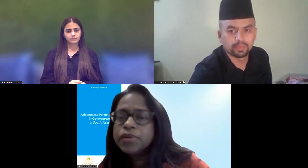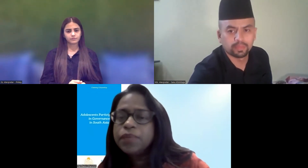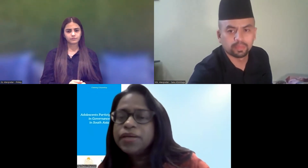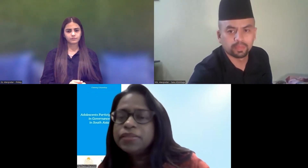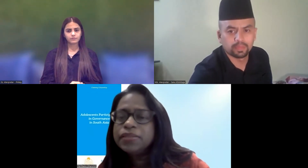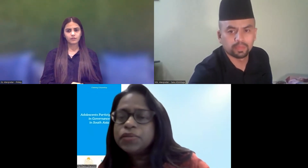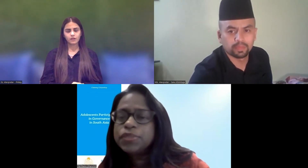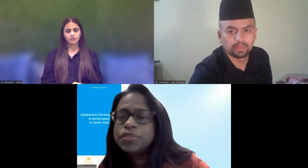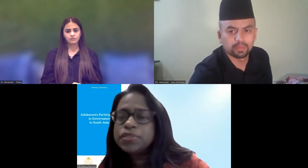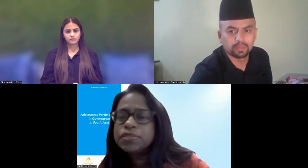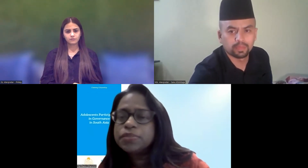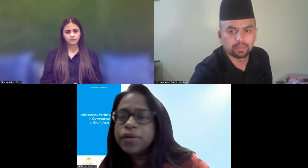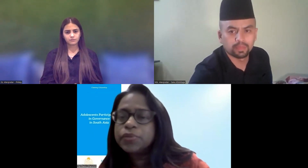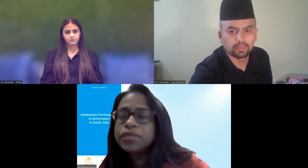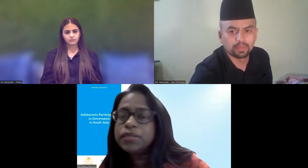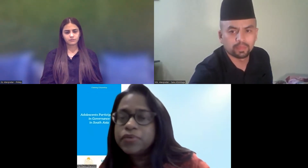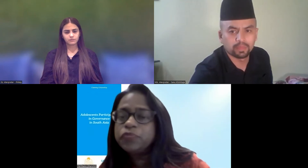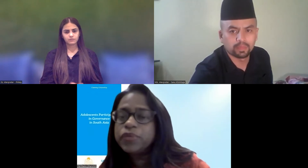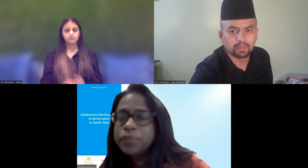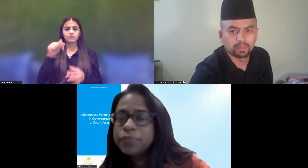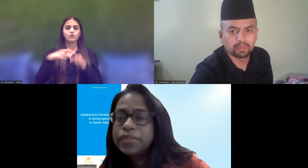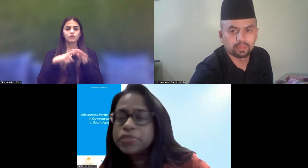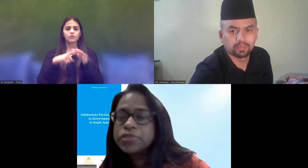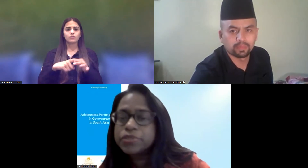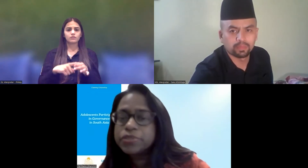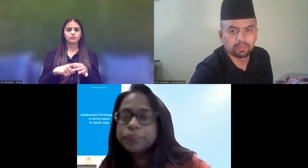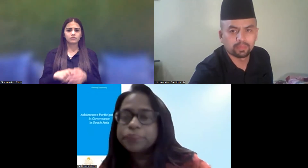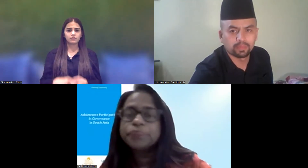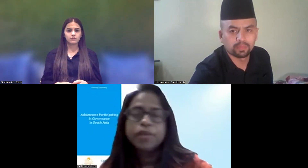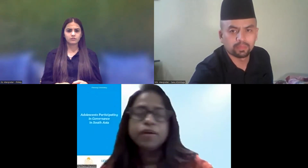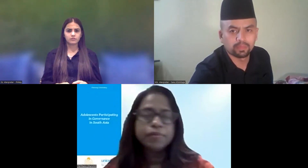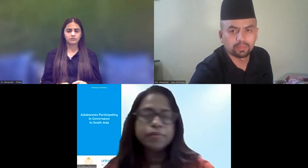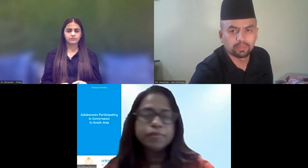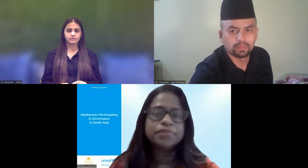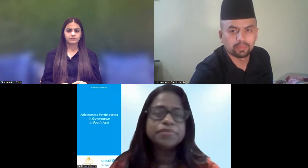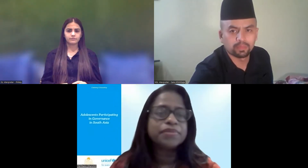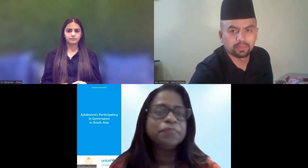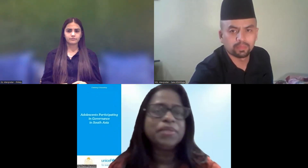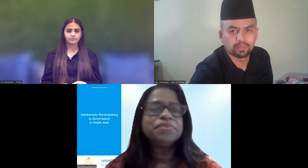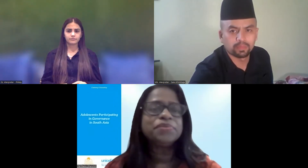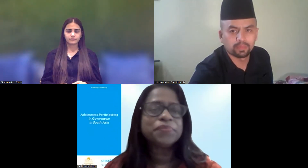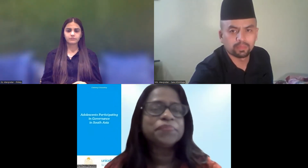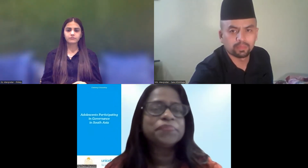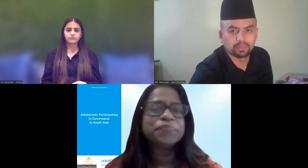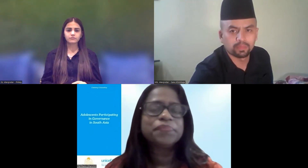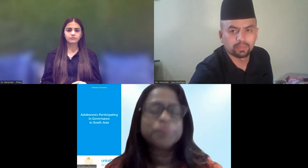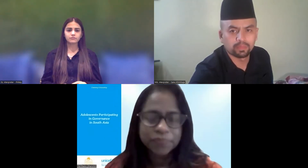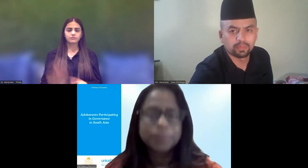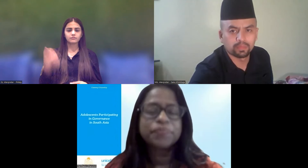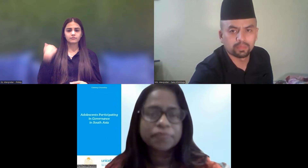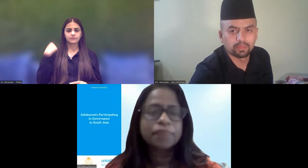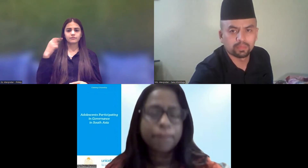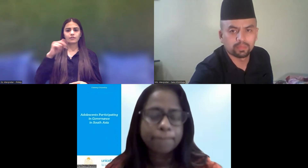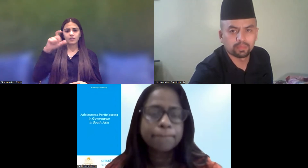okay, I mean, I think that question is about the Hello, ma'am. Namaste. हाँ, yes. म चाहिँ नेपालबाट मेरो नाम